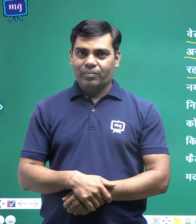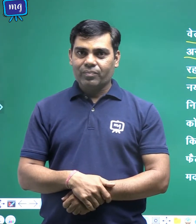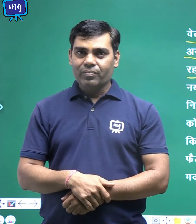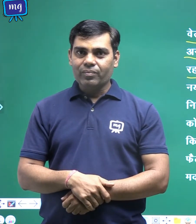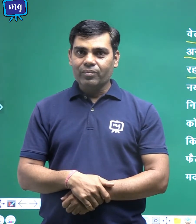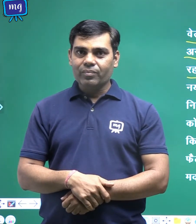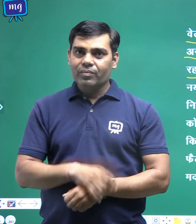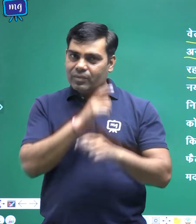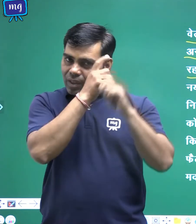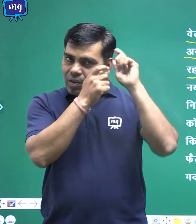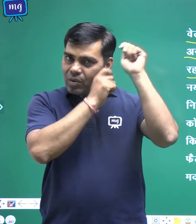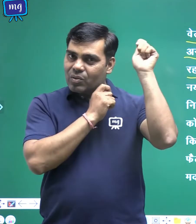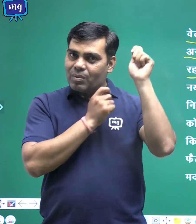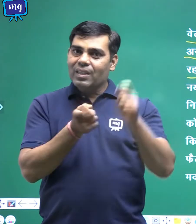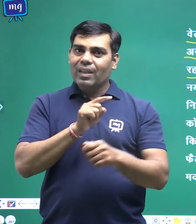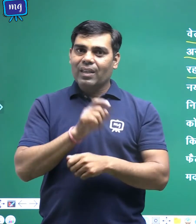स्वामी जी ने